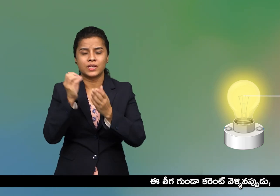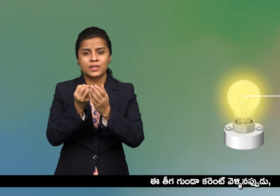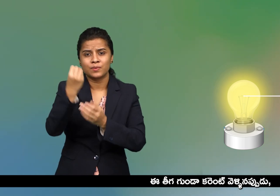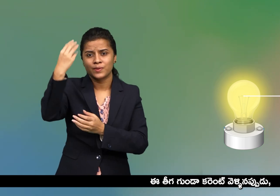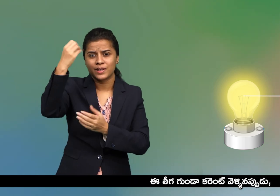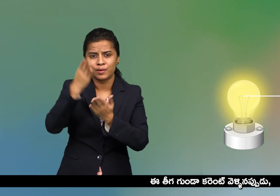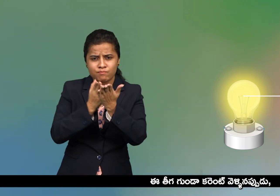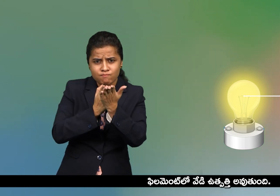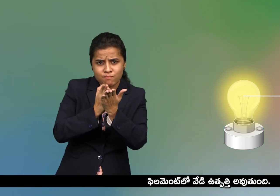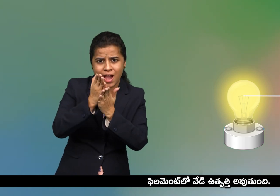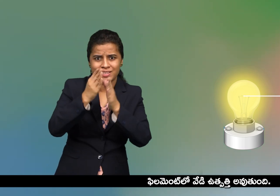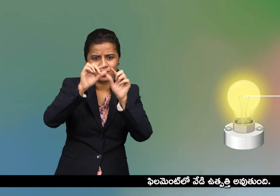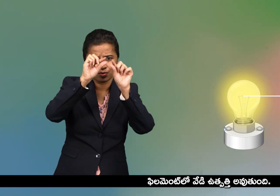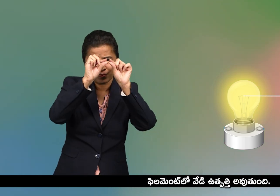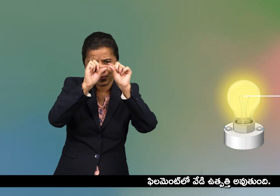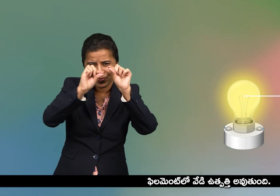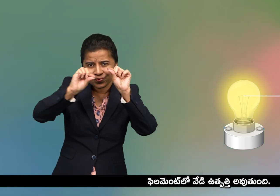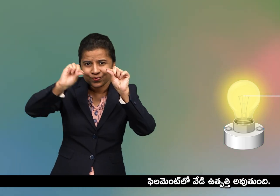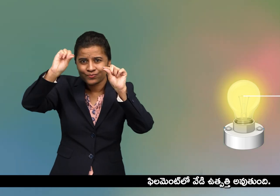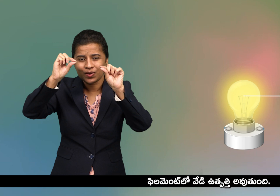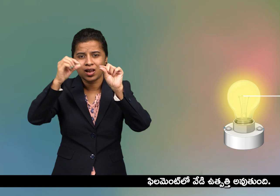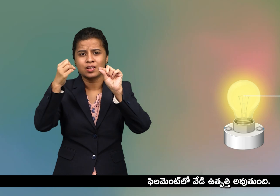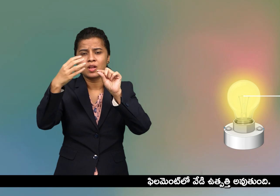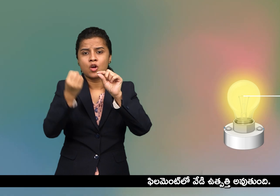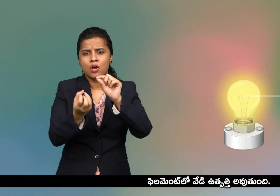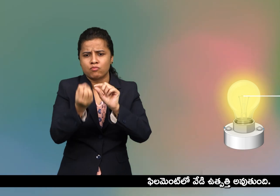కరెంటు వెళ్ళినప్పుడు ఫిలమెంట్లో వేడి ఉత్పత్తి అవుతుంది.